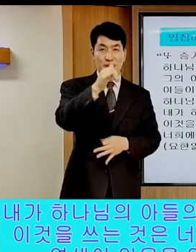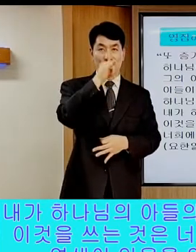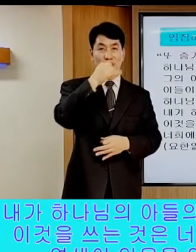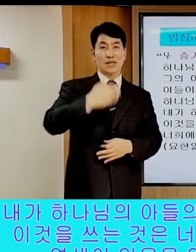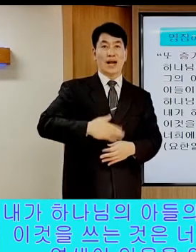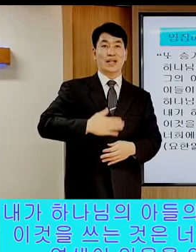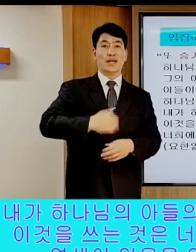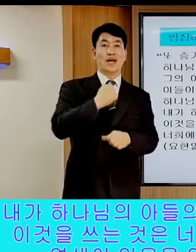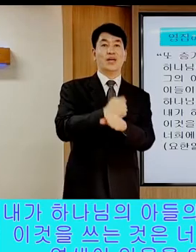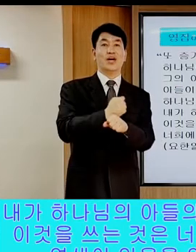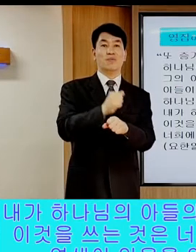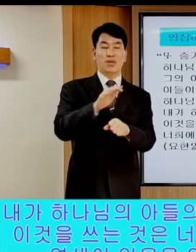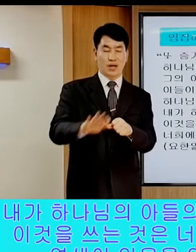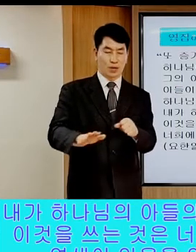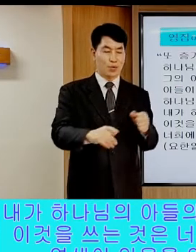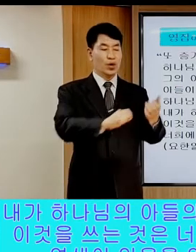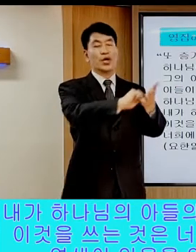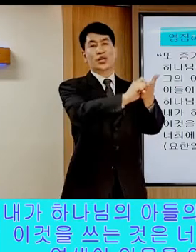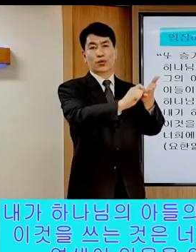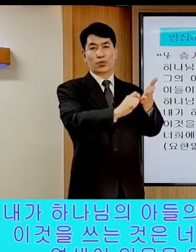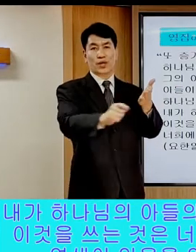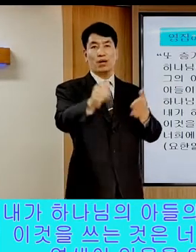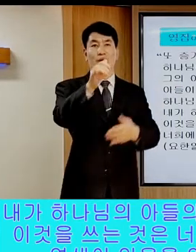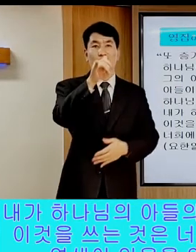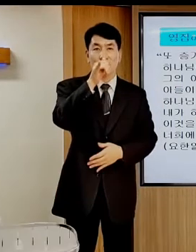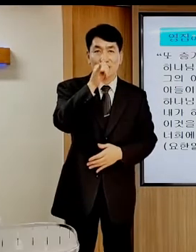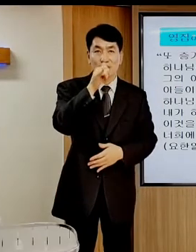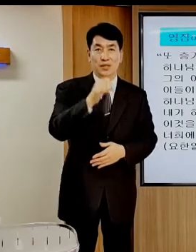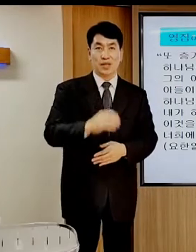있음을 알게 하려 함이라 라고 기록되어 있습니다.